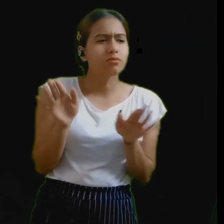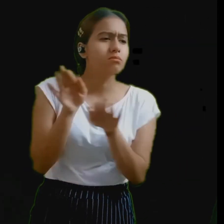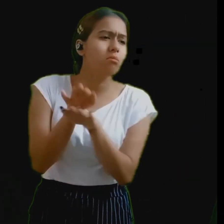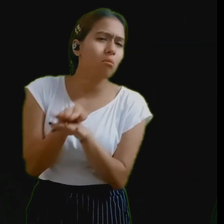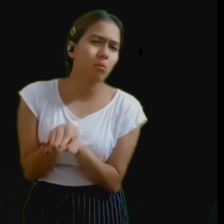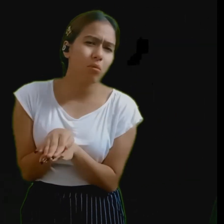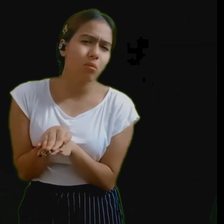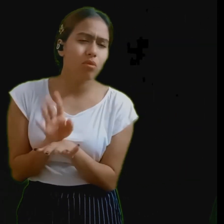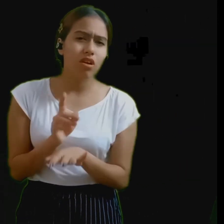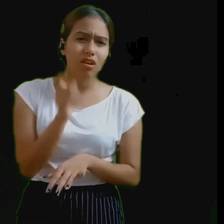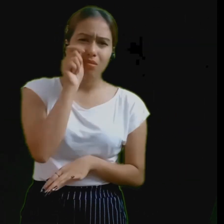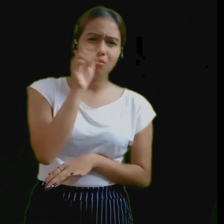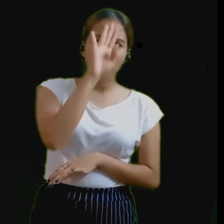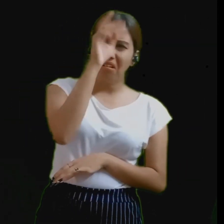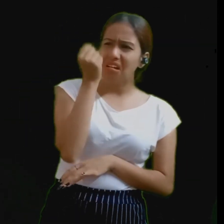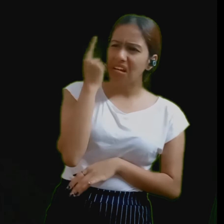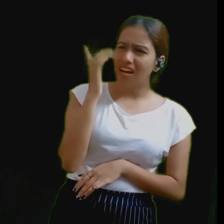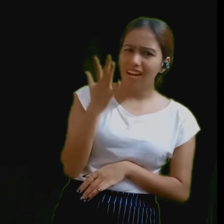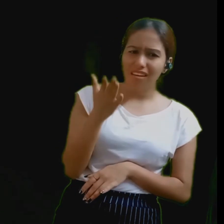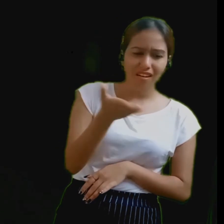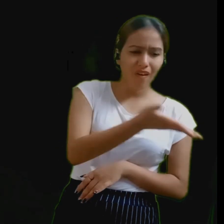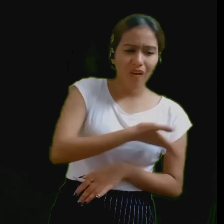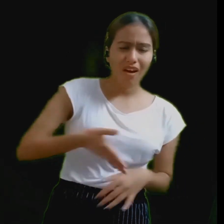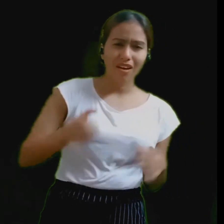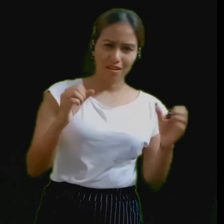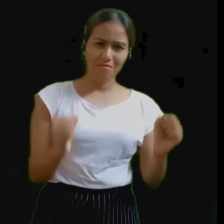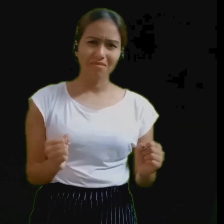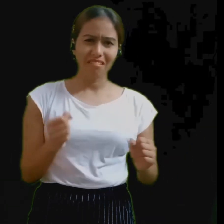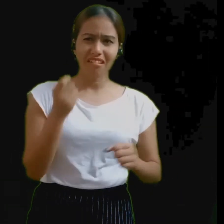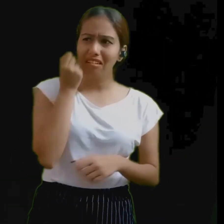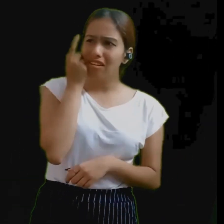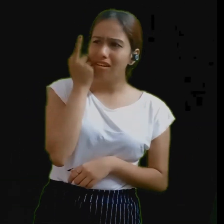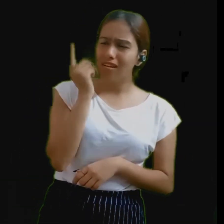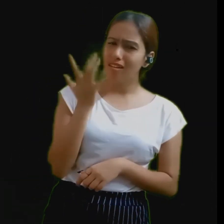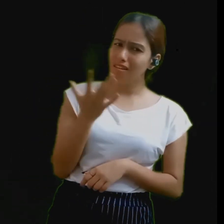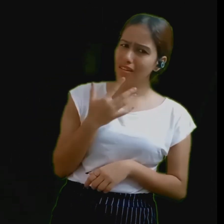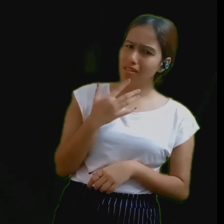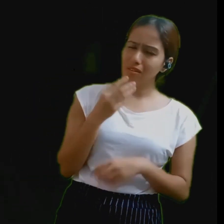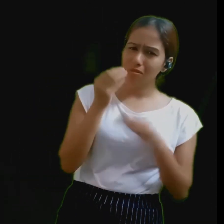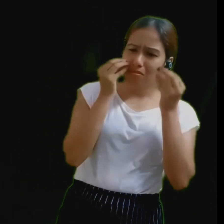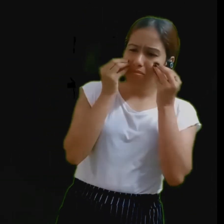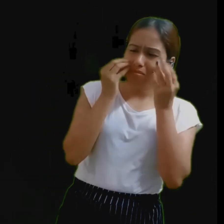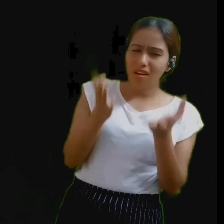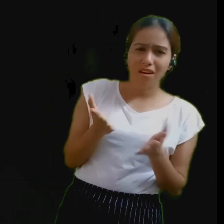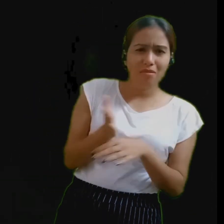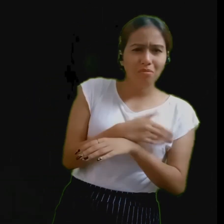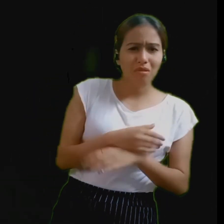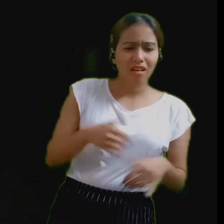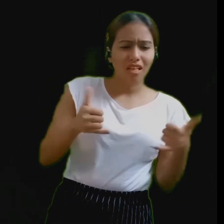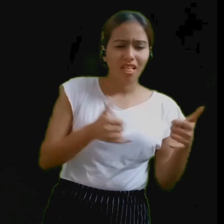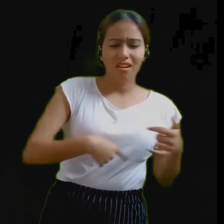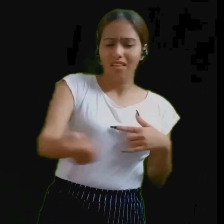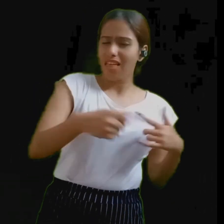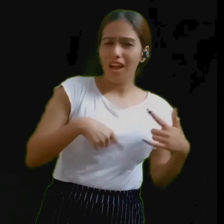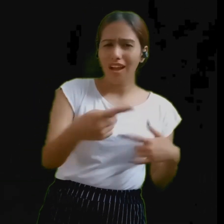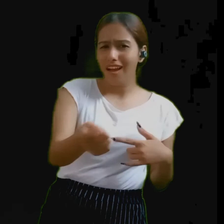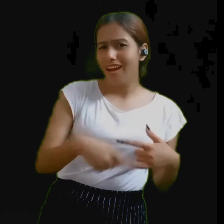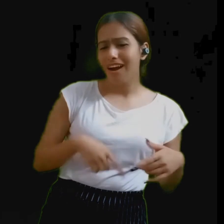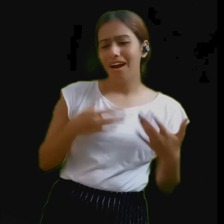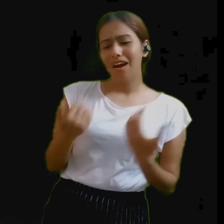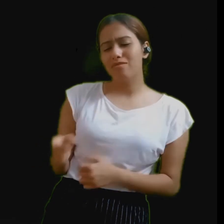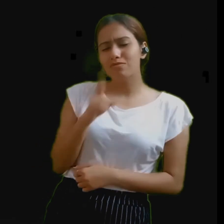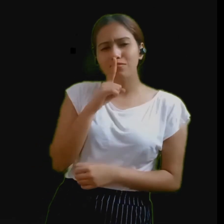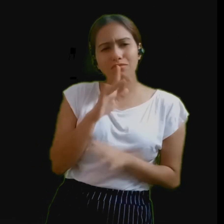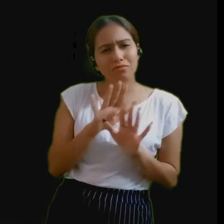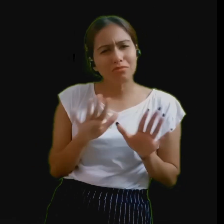समझ नहीं आया कि क्या हो गया। अचानक से इसकी उछल कूद बंद हो गई। तो बादशाह ने पूछा उस दार्शनिक से, फिलोसोफर से, कि ये क्या किया, जो इतना उछल कूद रहा था वो अचानक से पालतू